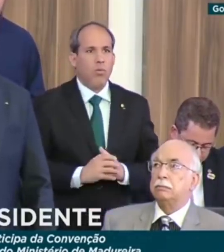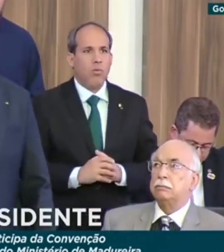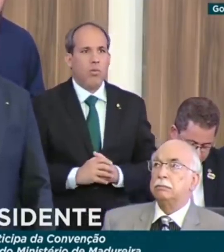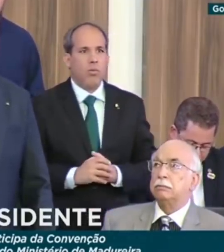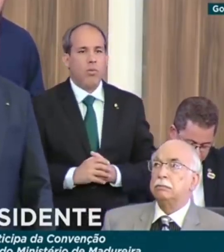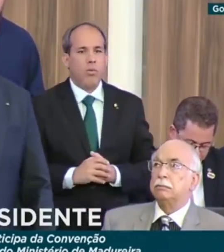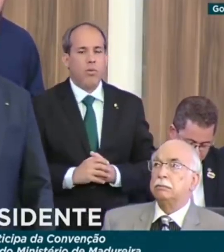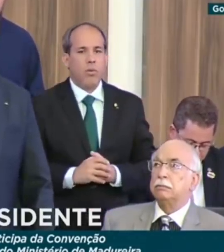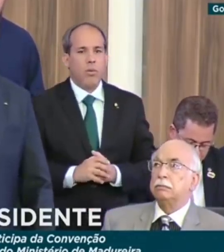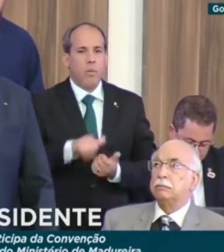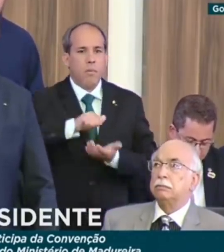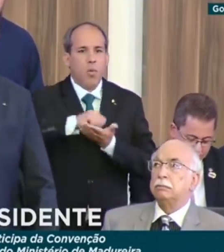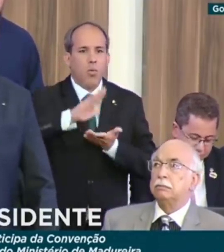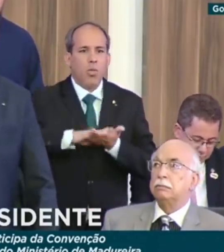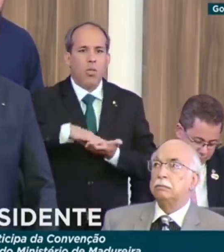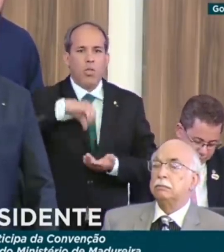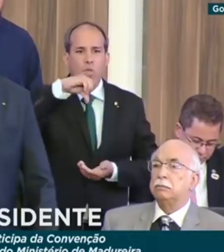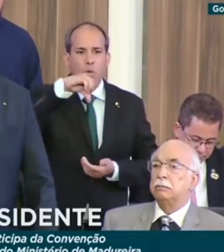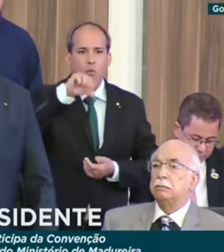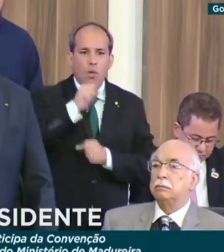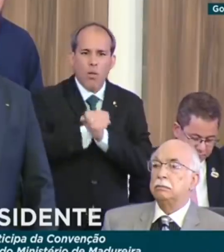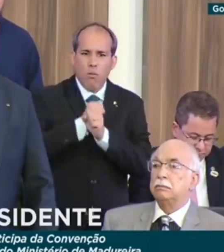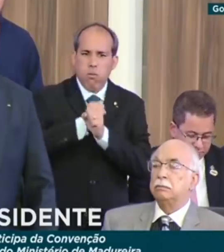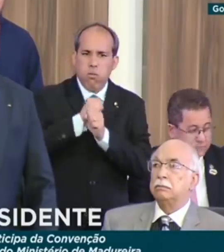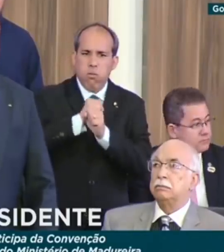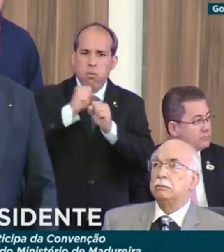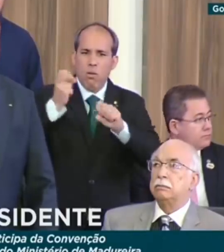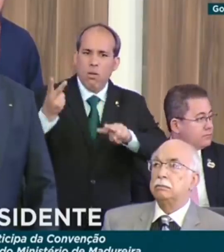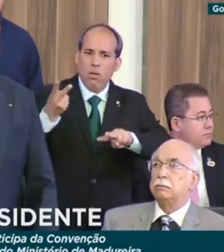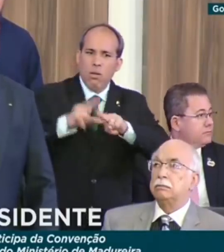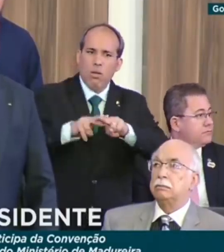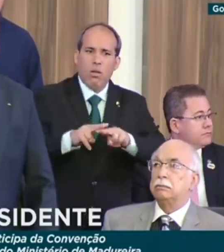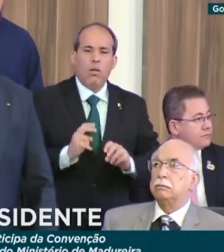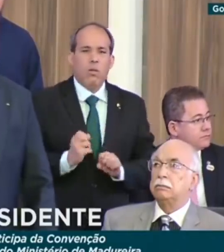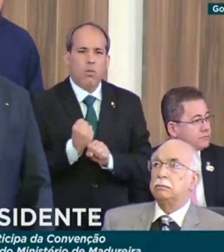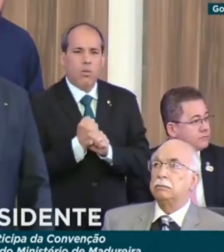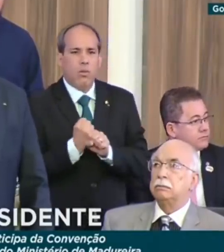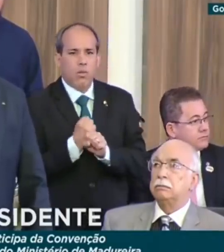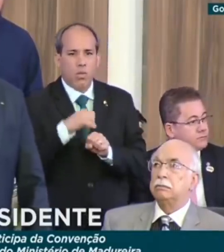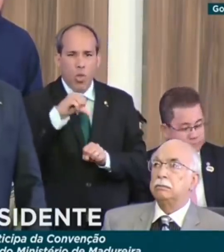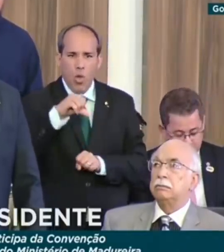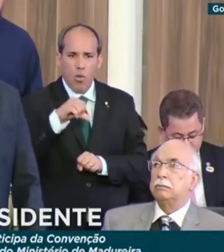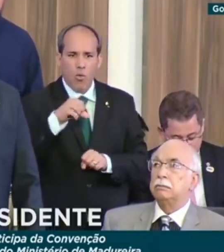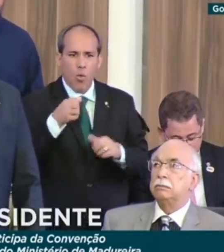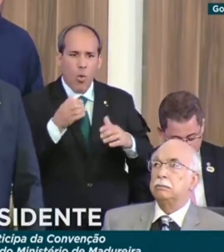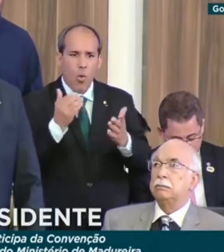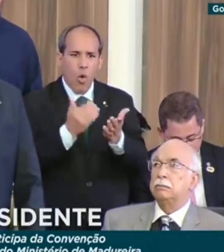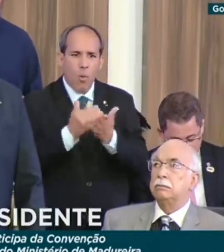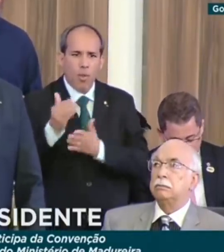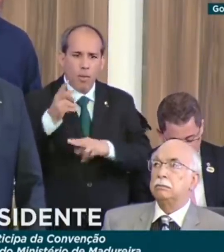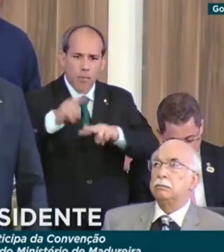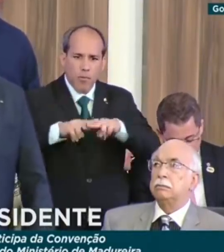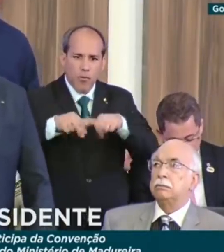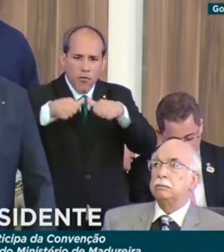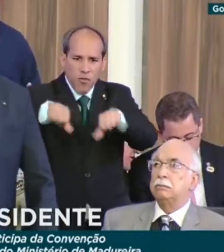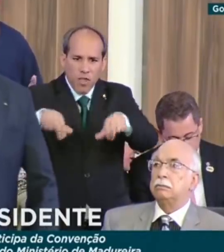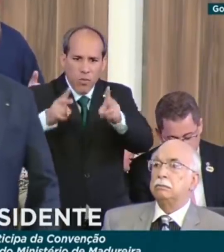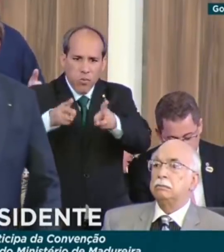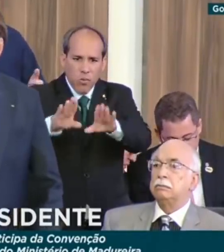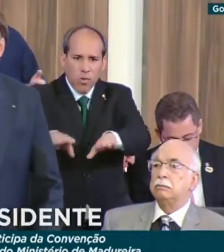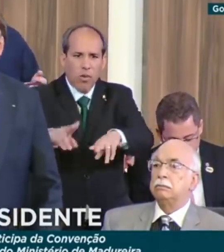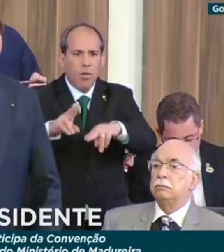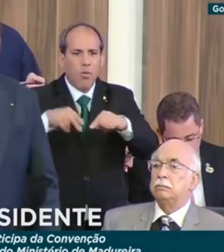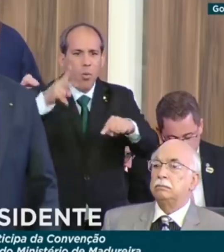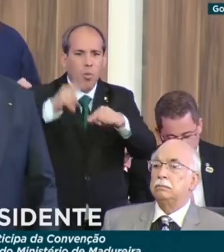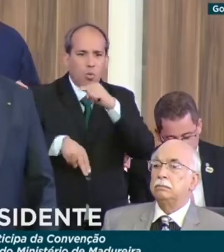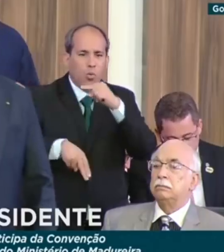ser condenado a 9 anos de cadeia, a começar no regime fechado, ter o mandato